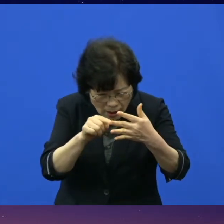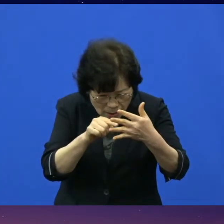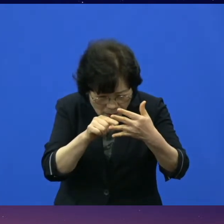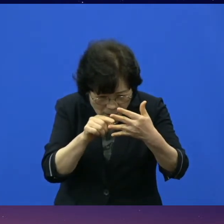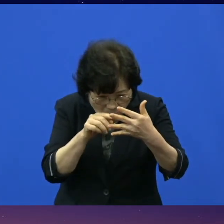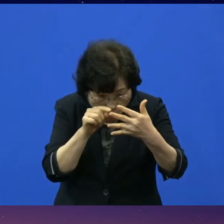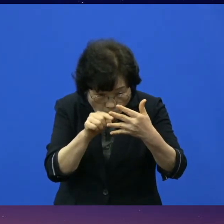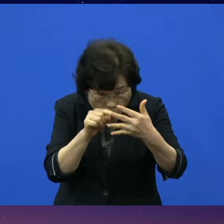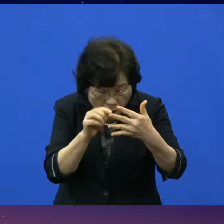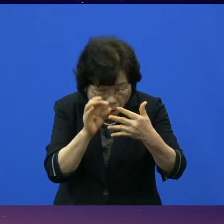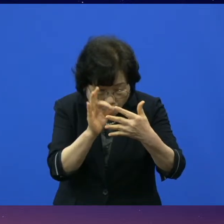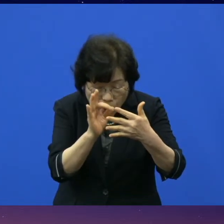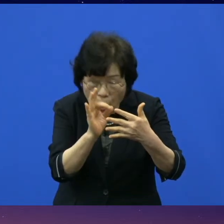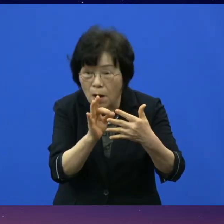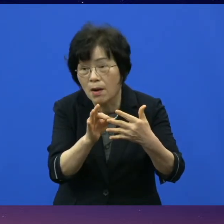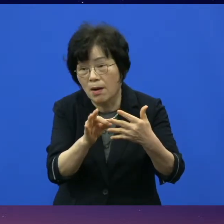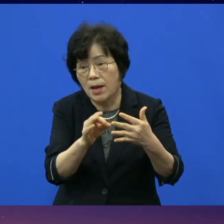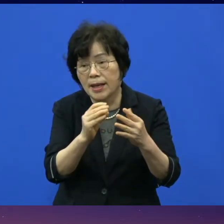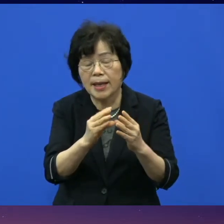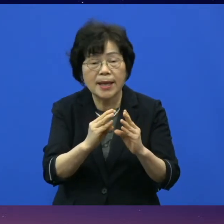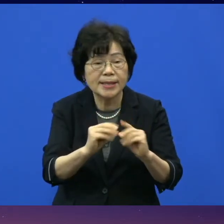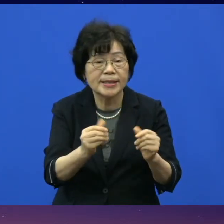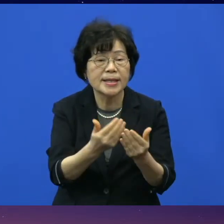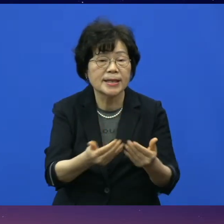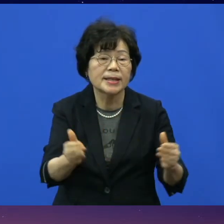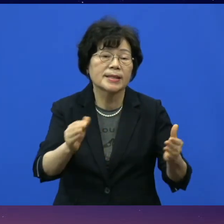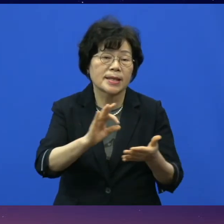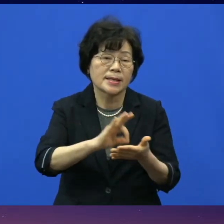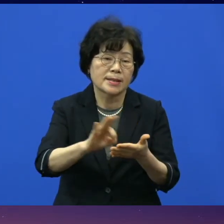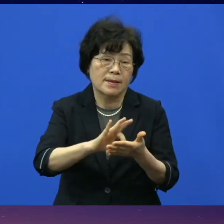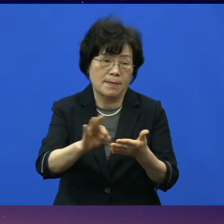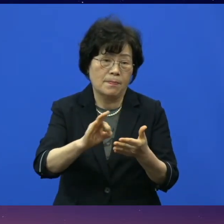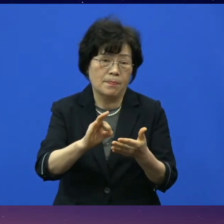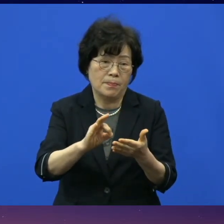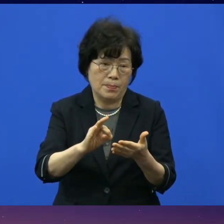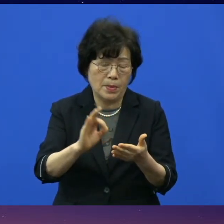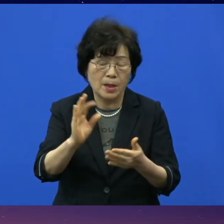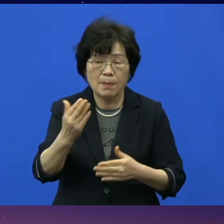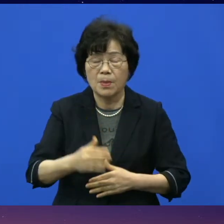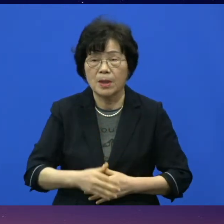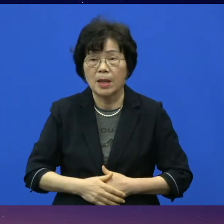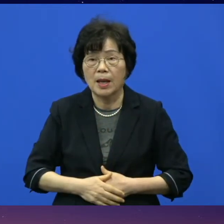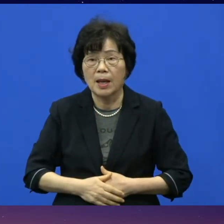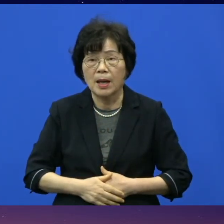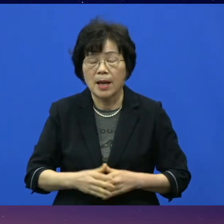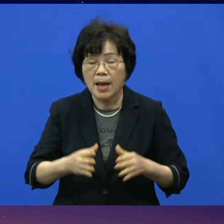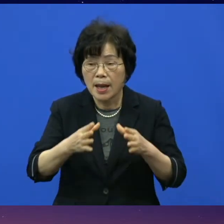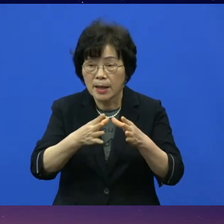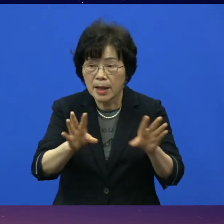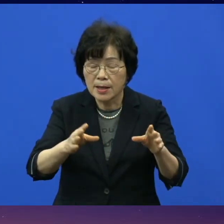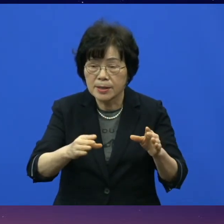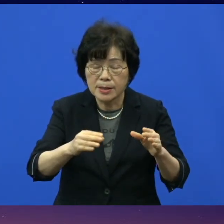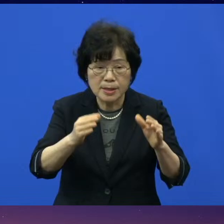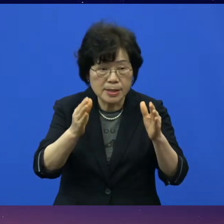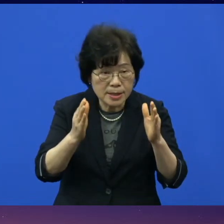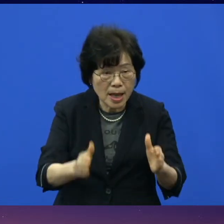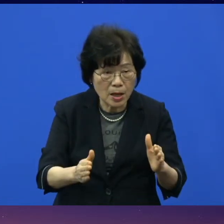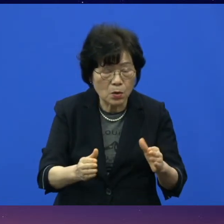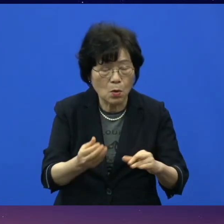이게 질그릇의 쓰임새라는 거예요. 깨어진 틈 사이로 보배가 보인다는